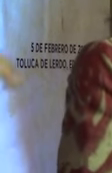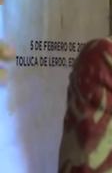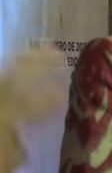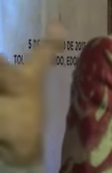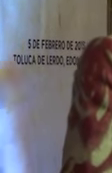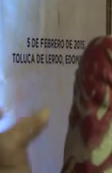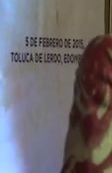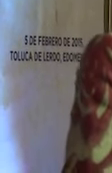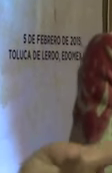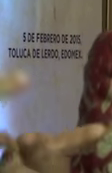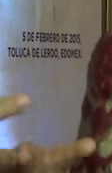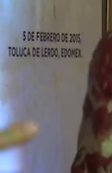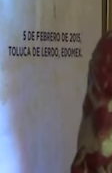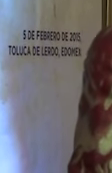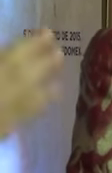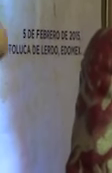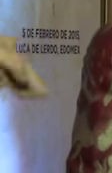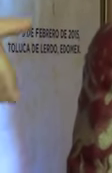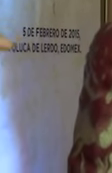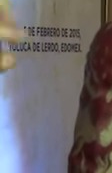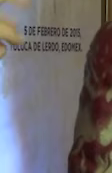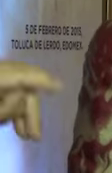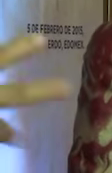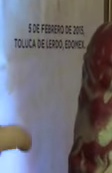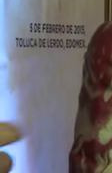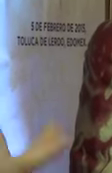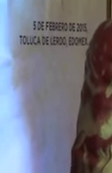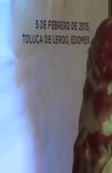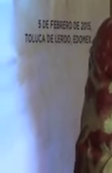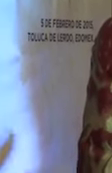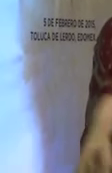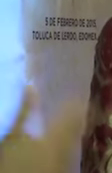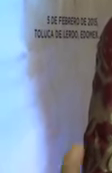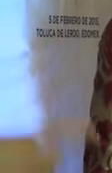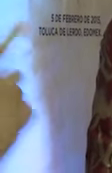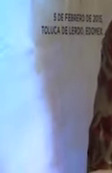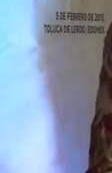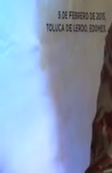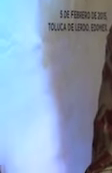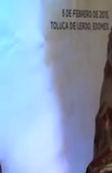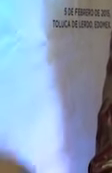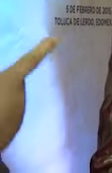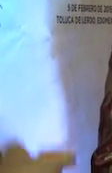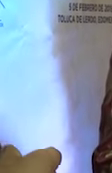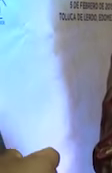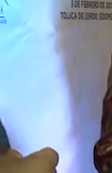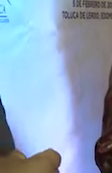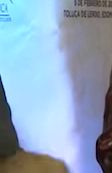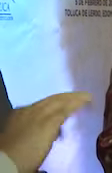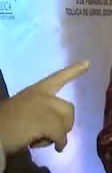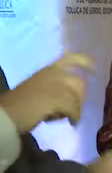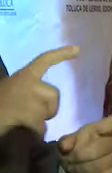de la proyección de la Constitución de Apatzingán hacia las constituciones posteriores, dicen que la primera se nutrió de